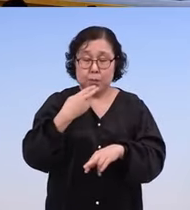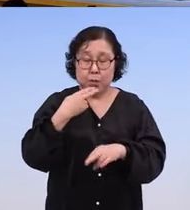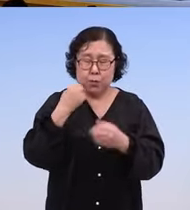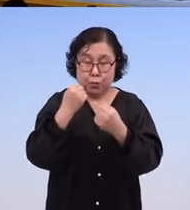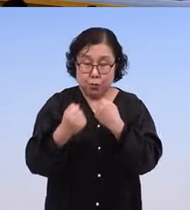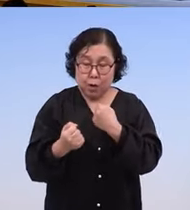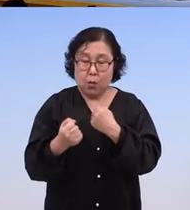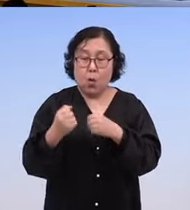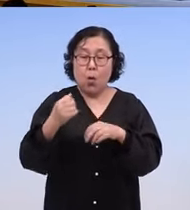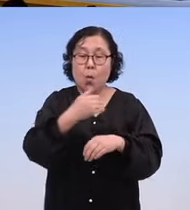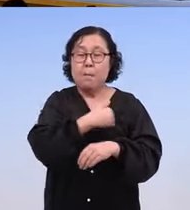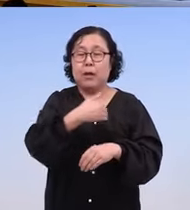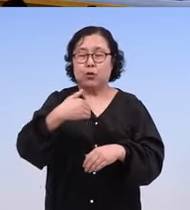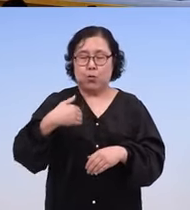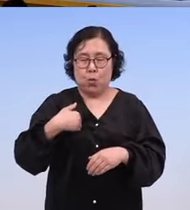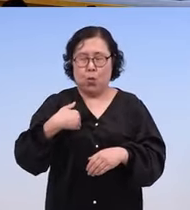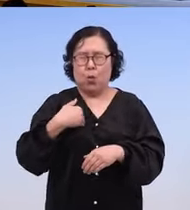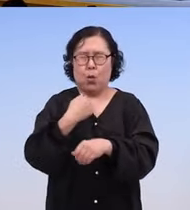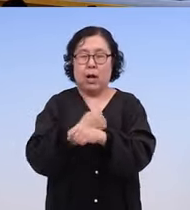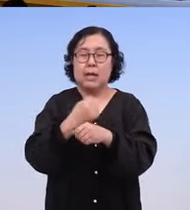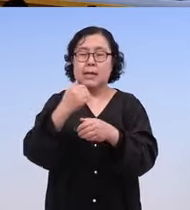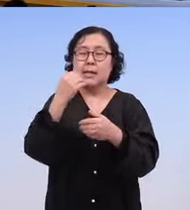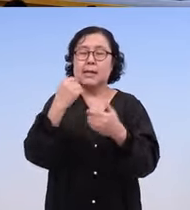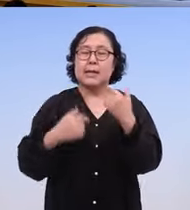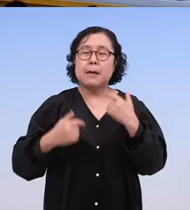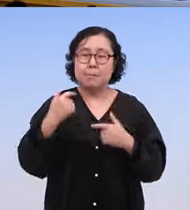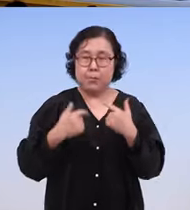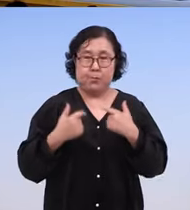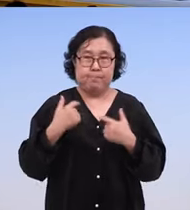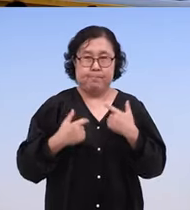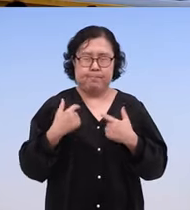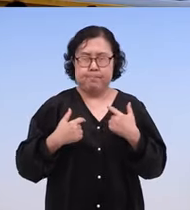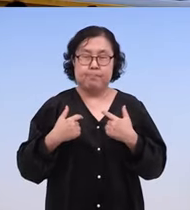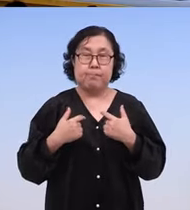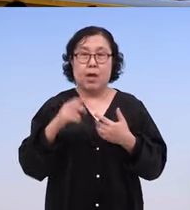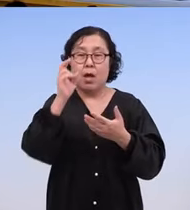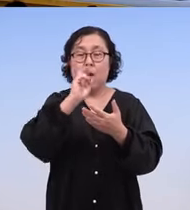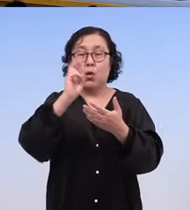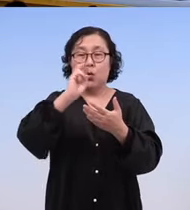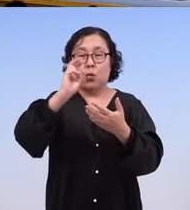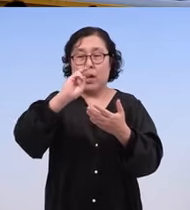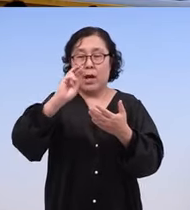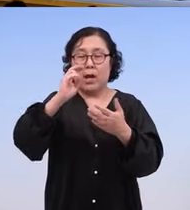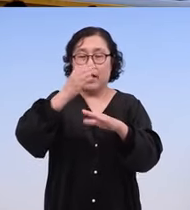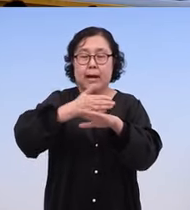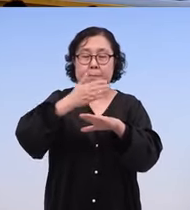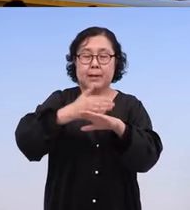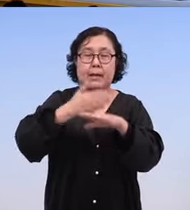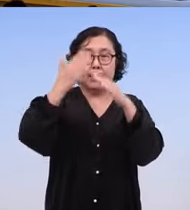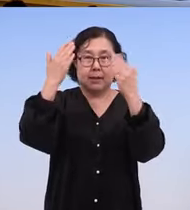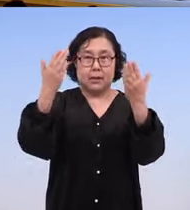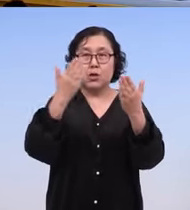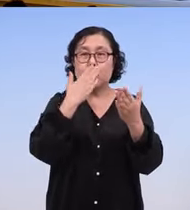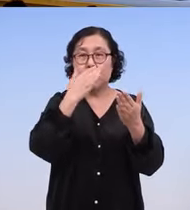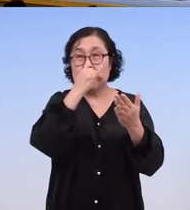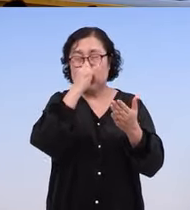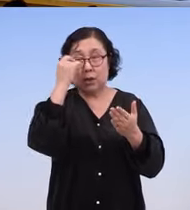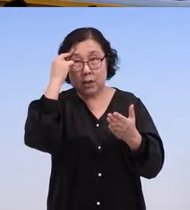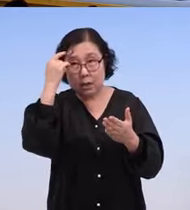지금 다윗은 어떻게 이렇게 광야에서 그런 절망적인 상황에서도 감사를 놓치지 않았나